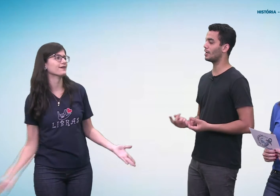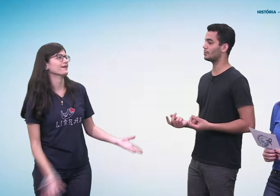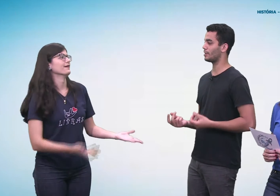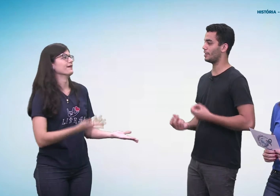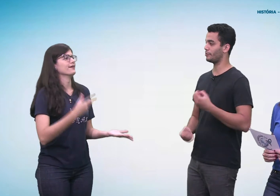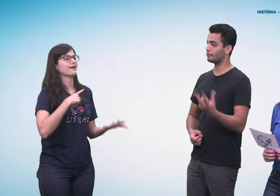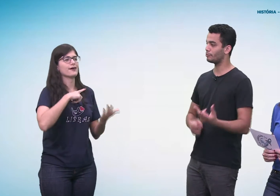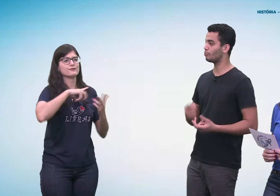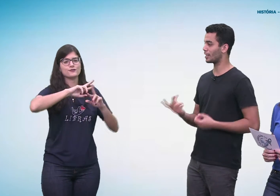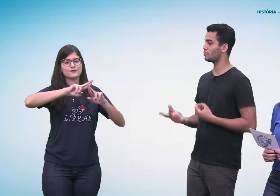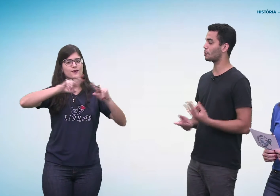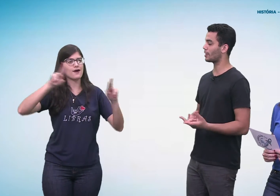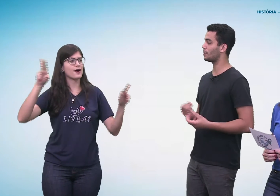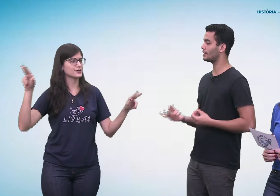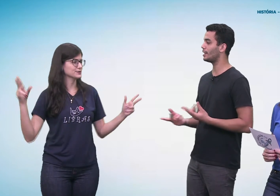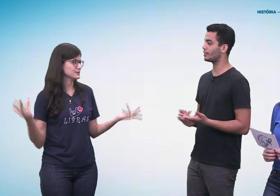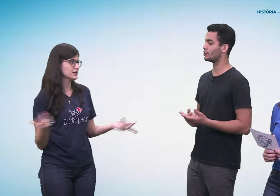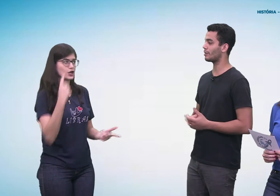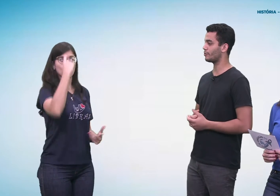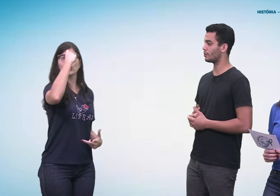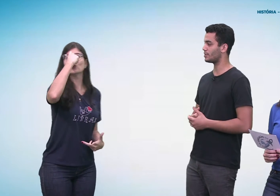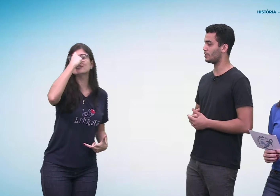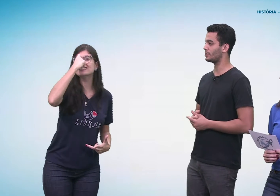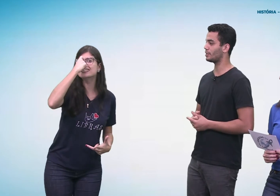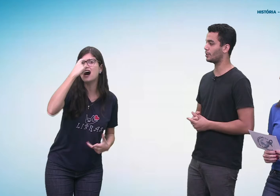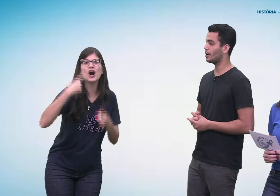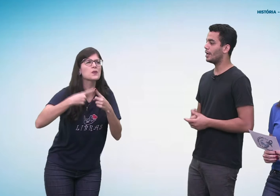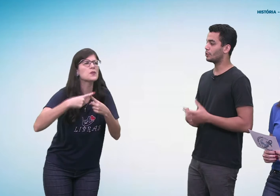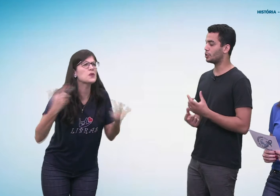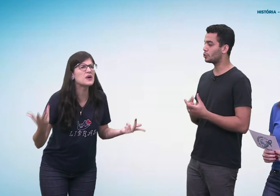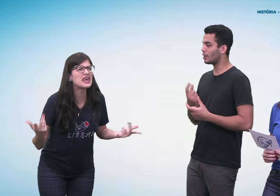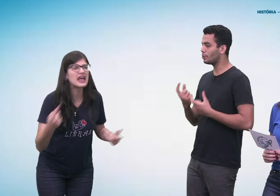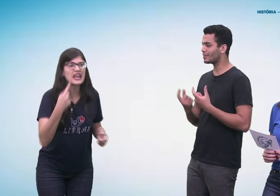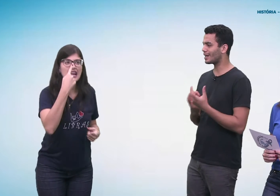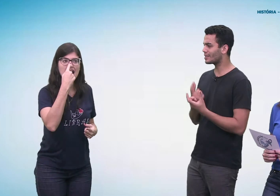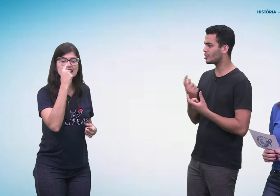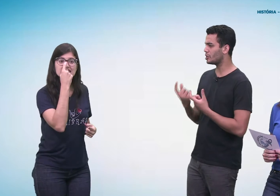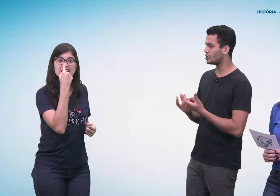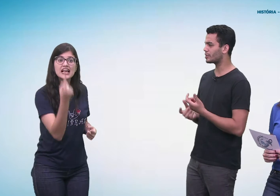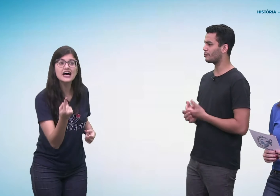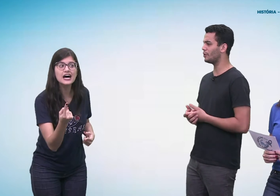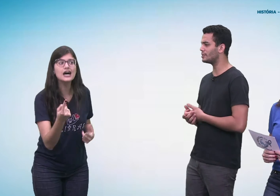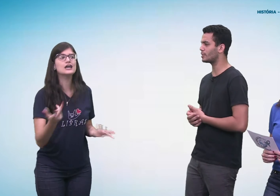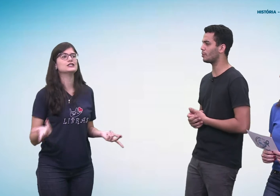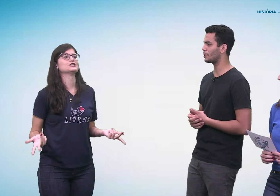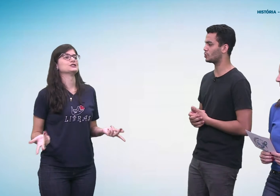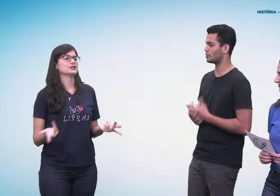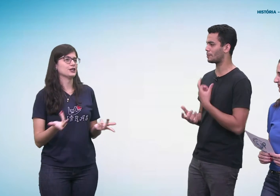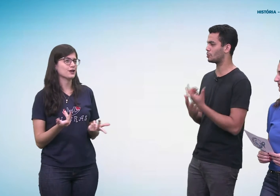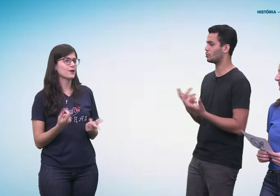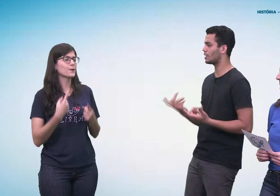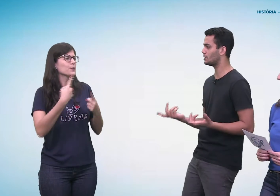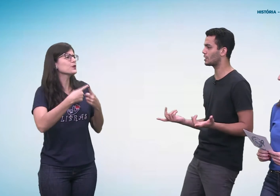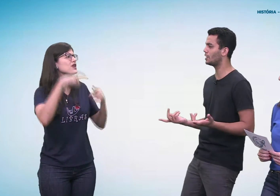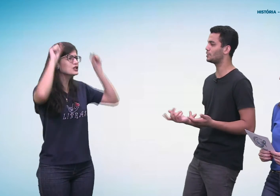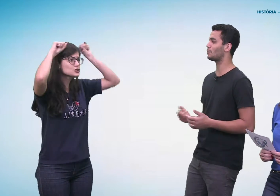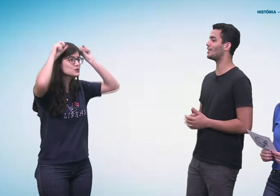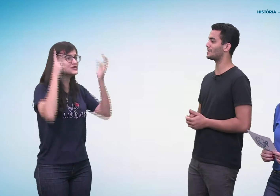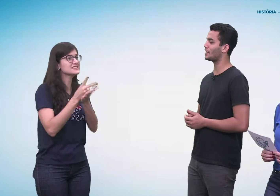Santos. Aquele programa dele que jogava violãozinho, entendeu? Então a gente olha muito a característica física de uma pessoa. Se a pessoa tem um nariz grande, por